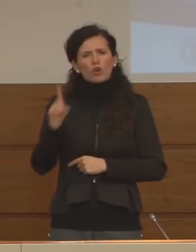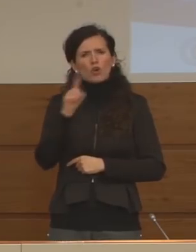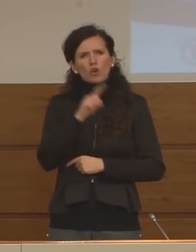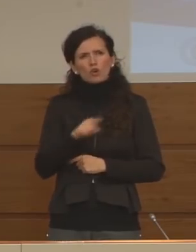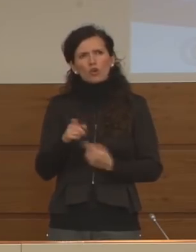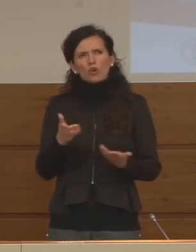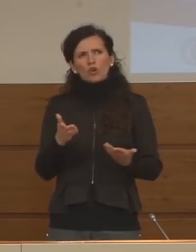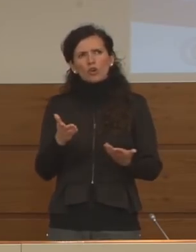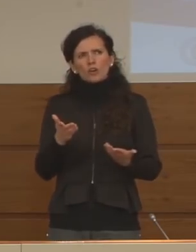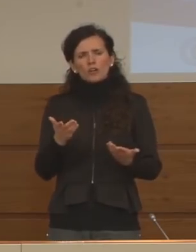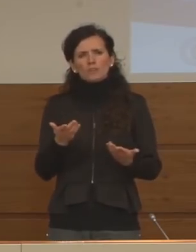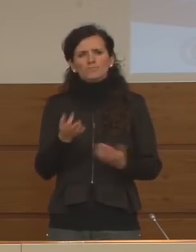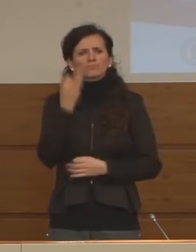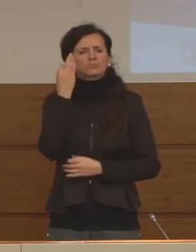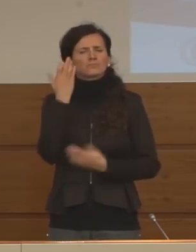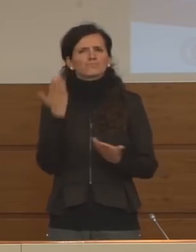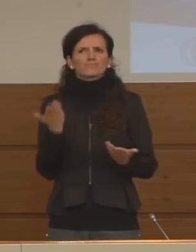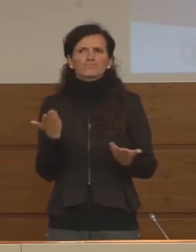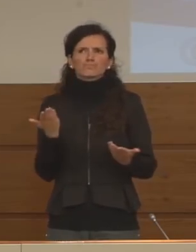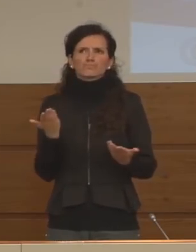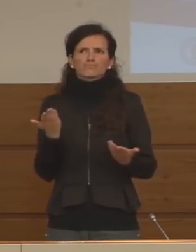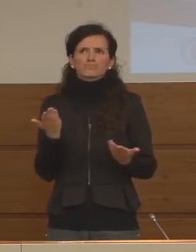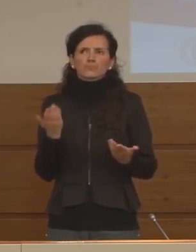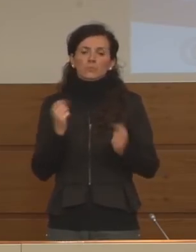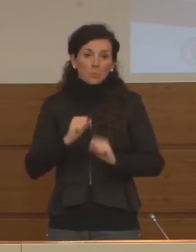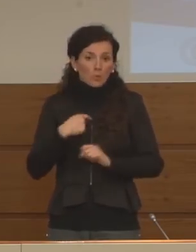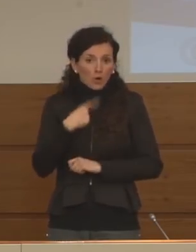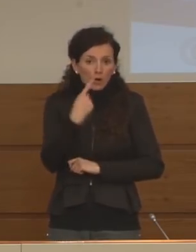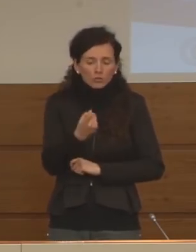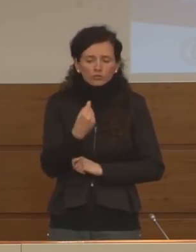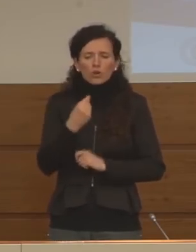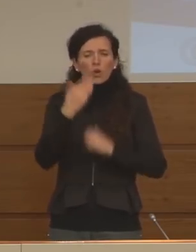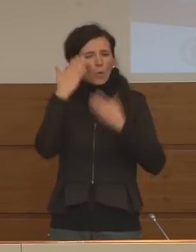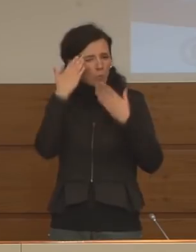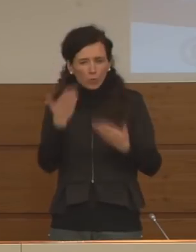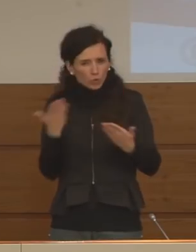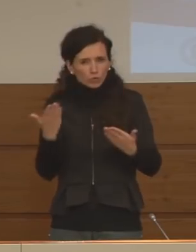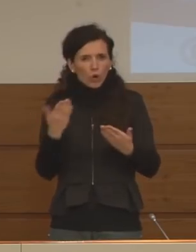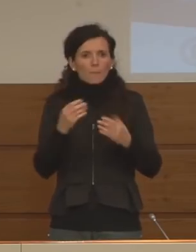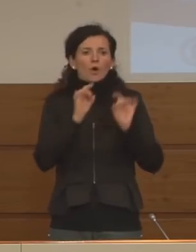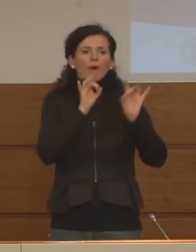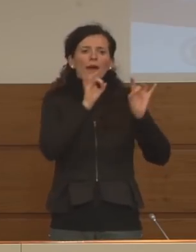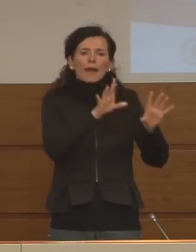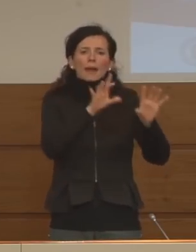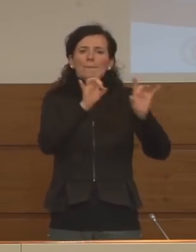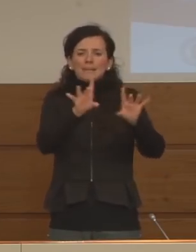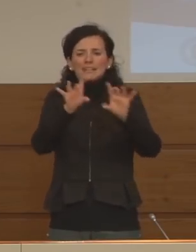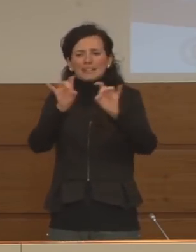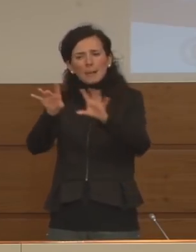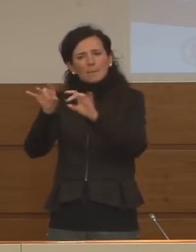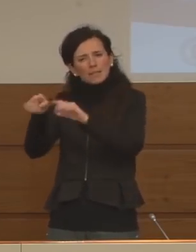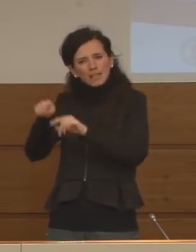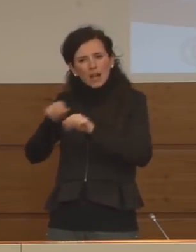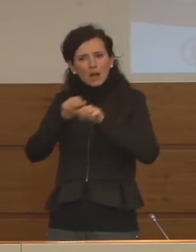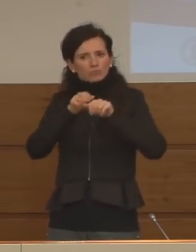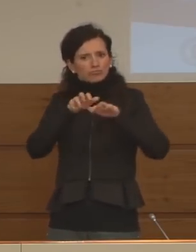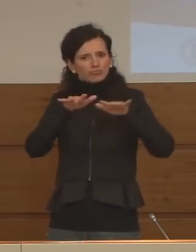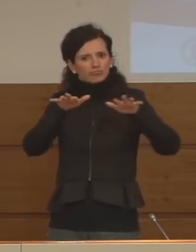voglio dirle che purtroppo questa epidemia sta attentando alla